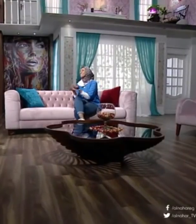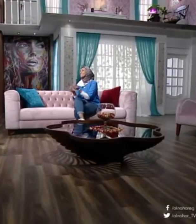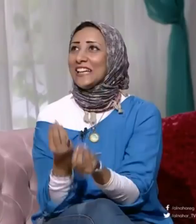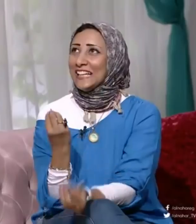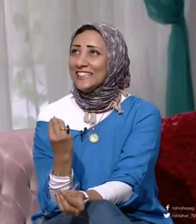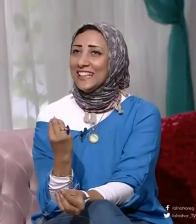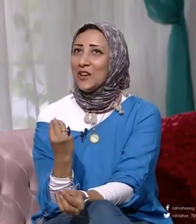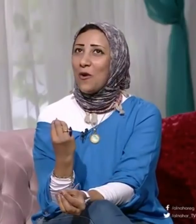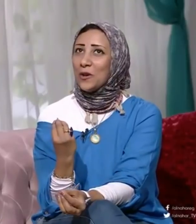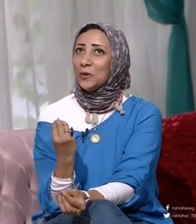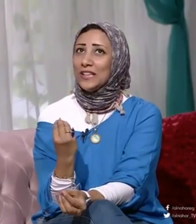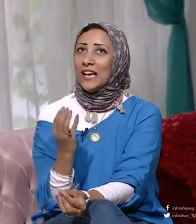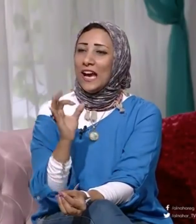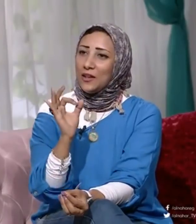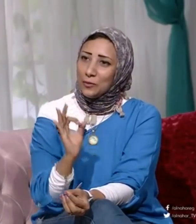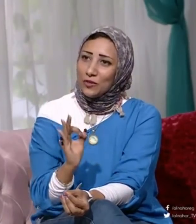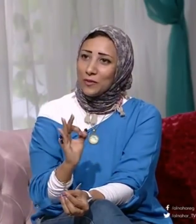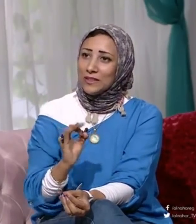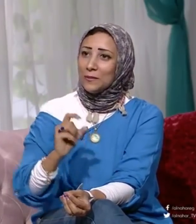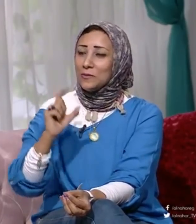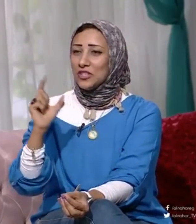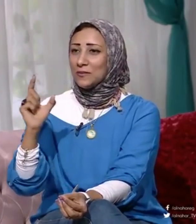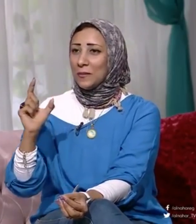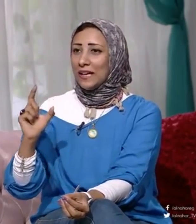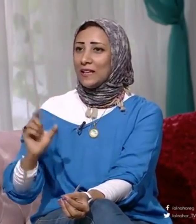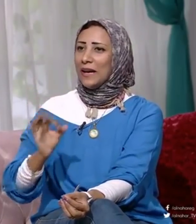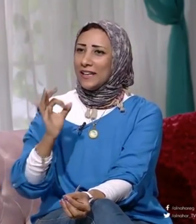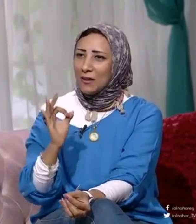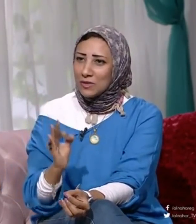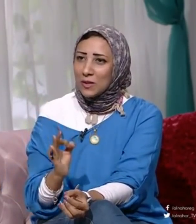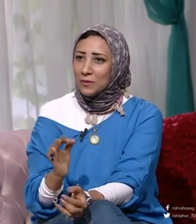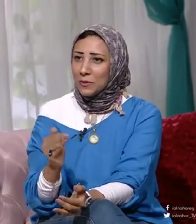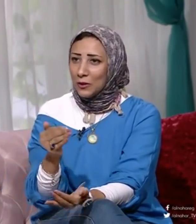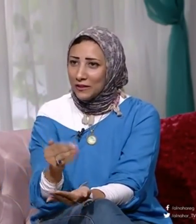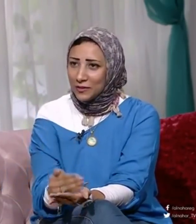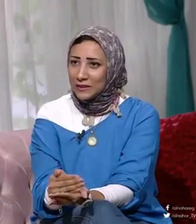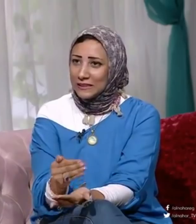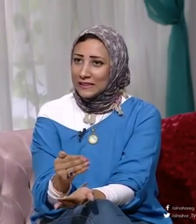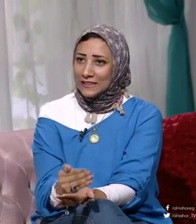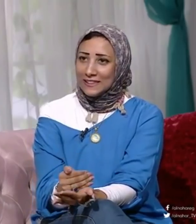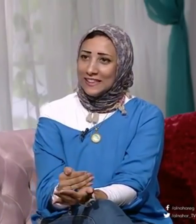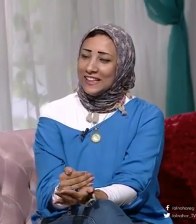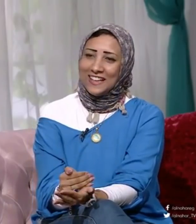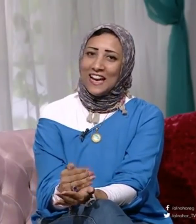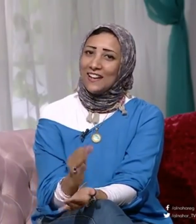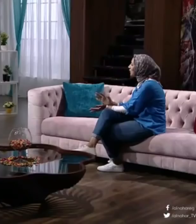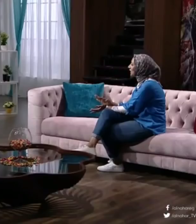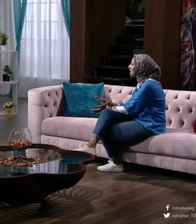يكون بيغني ان هو يكون عارف بيقف امتى، بيمشي امتى مع النغمة بالظبط، اخترتي بيوقف اغنية امتى. حلوة قوي قوي يعني. انا الاغنية